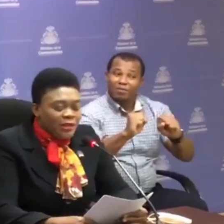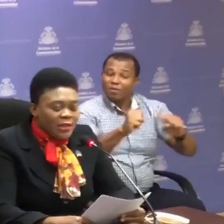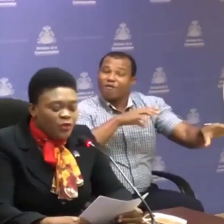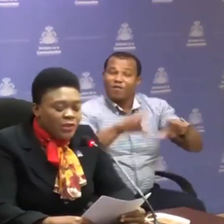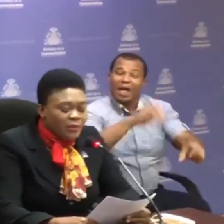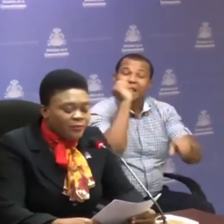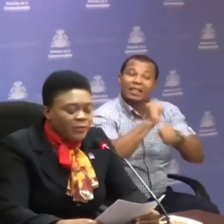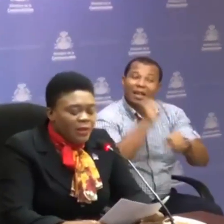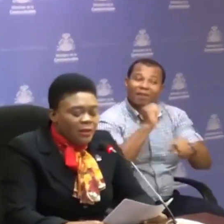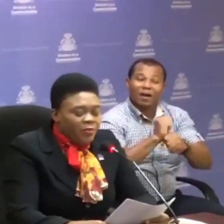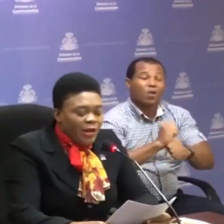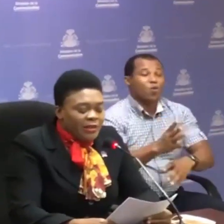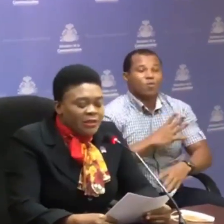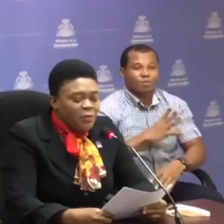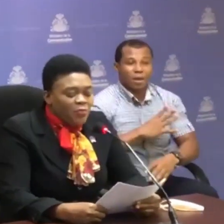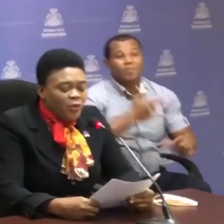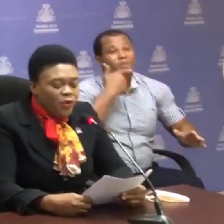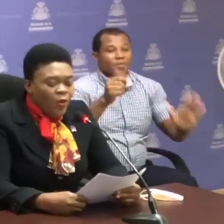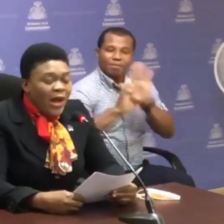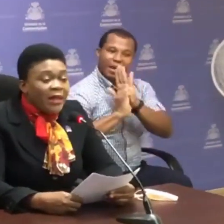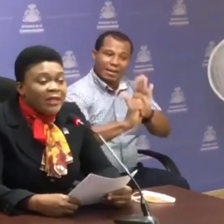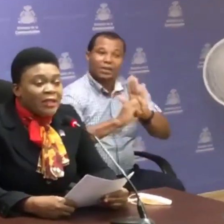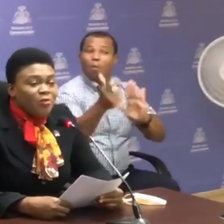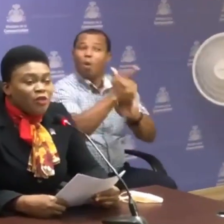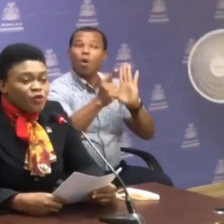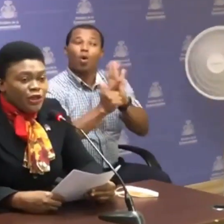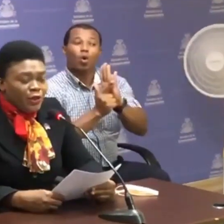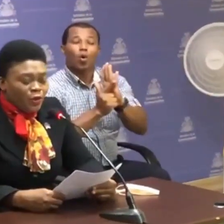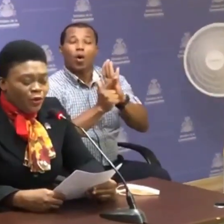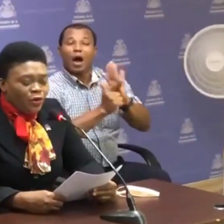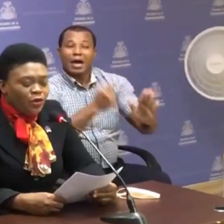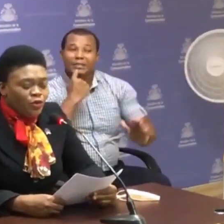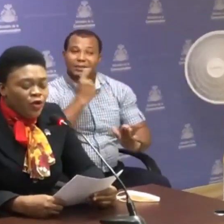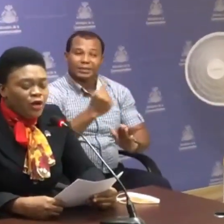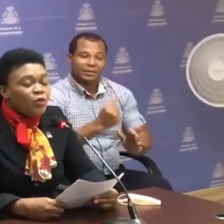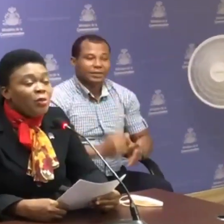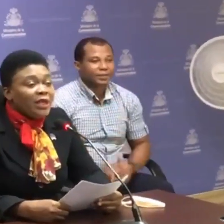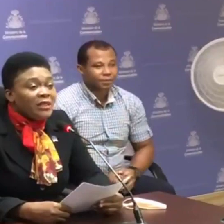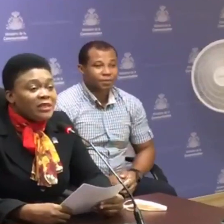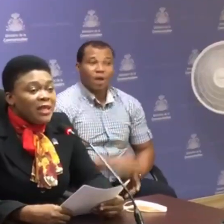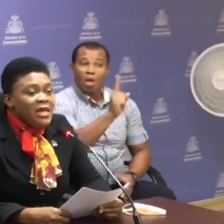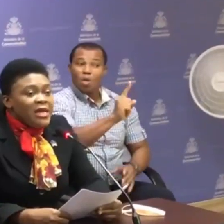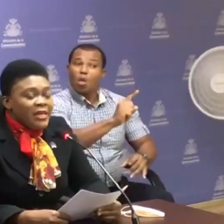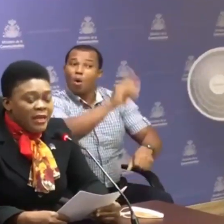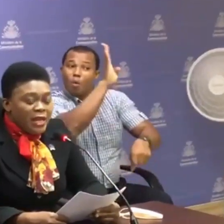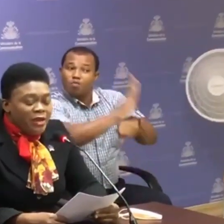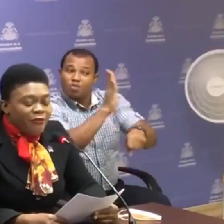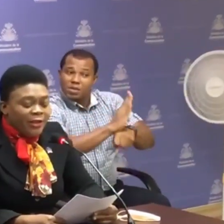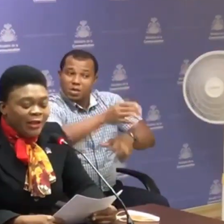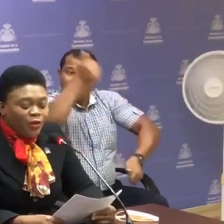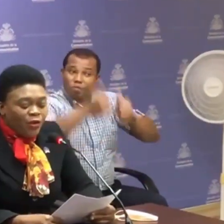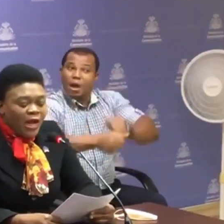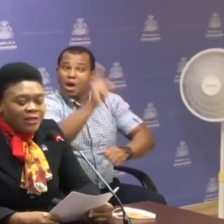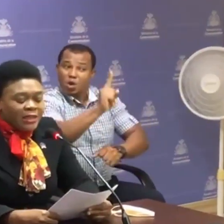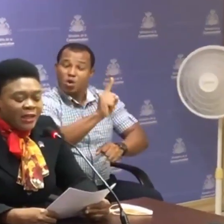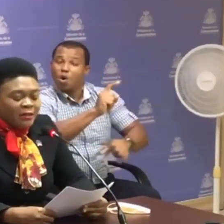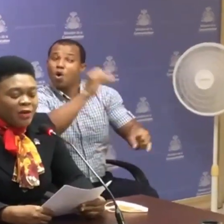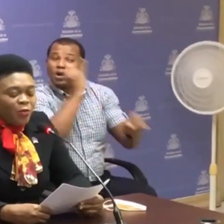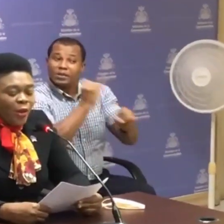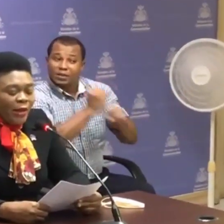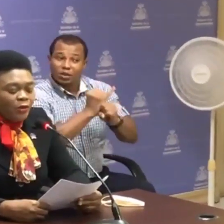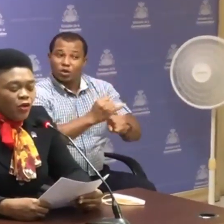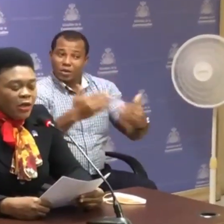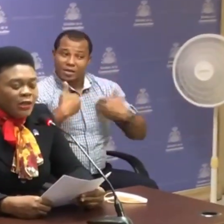pour exécuter. Par exemple, loi dit mentionné que yon entreprise qui gagne 21 à